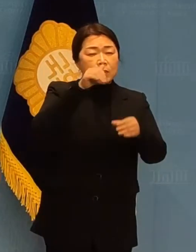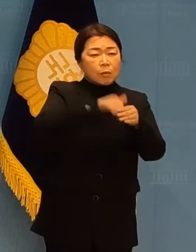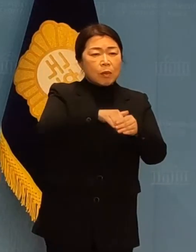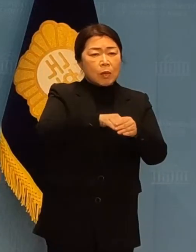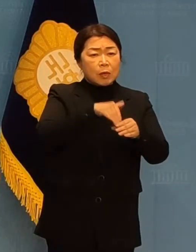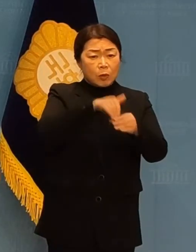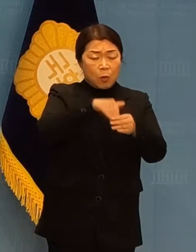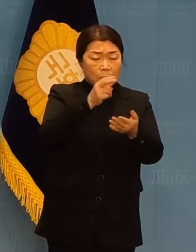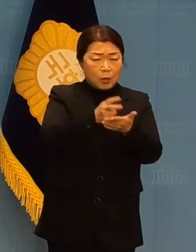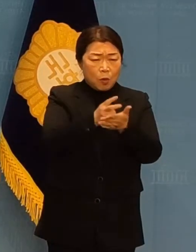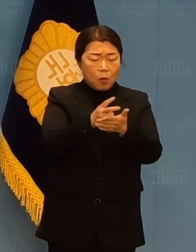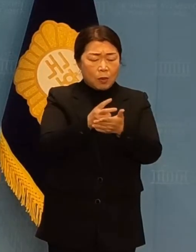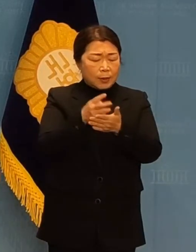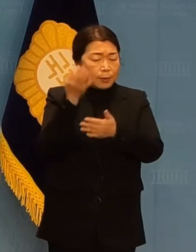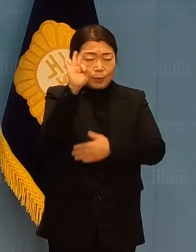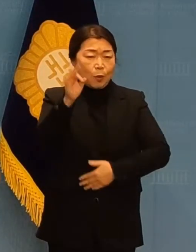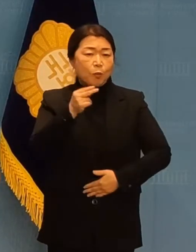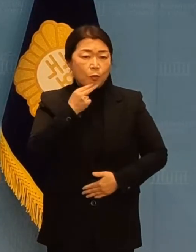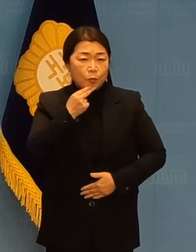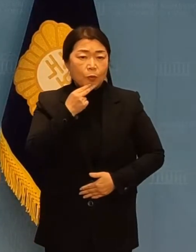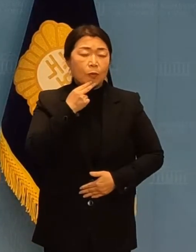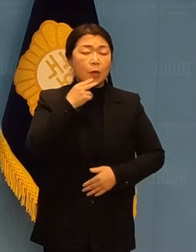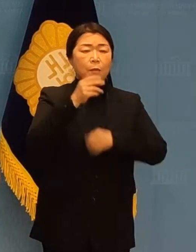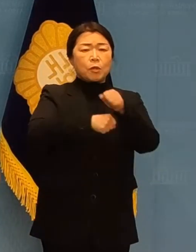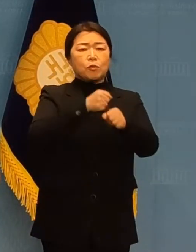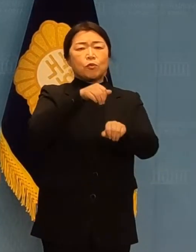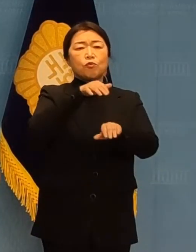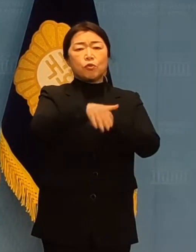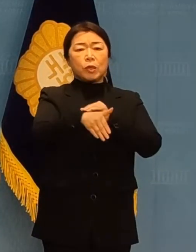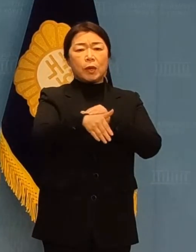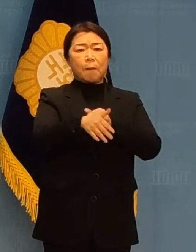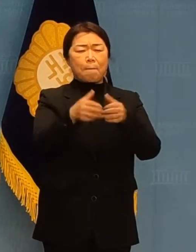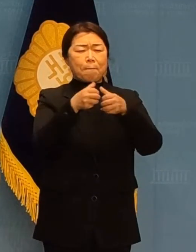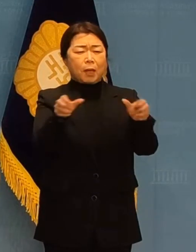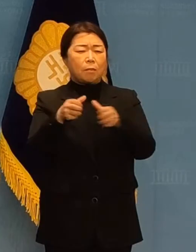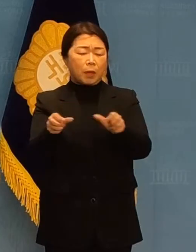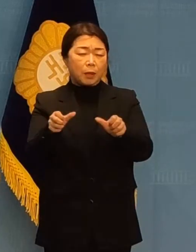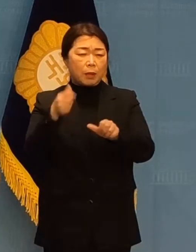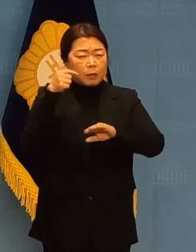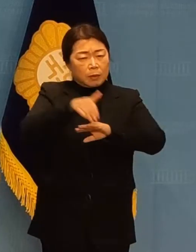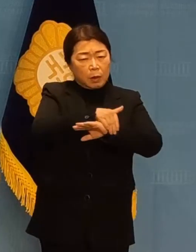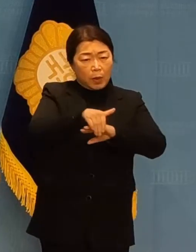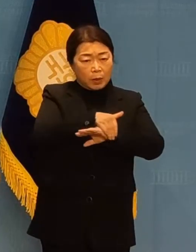부정하고 대의민주제도를 파괴하려 했던 그 범죄가 묻혔습니다.